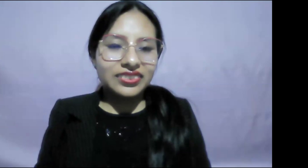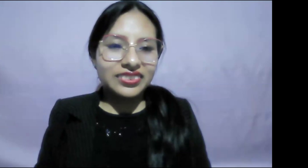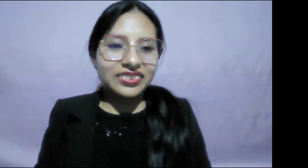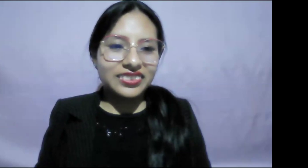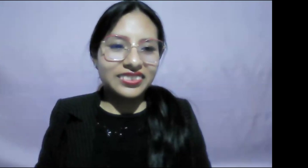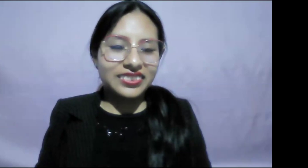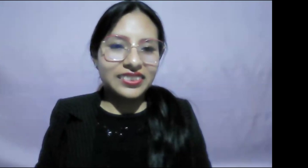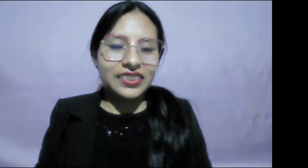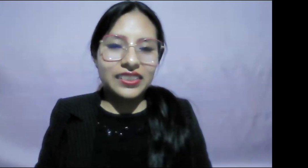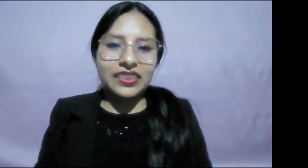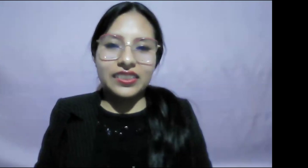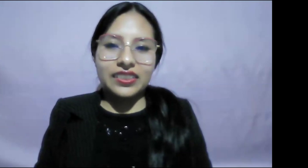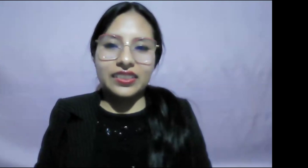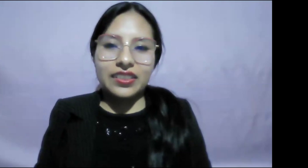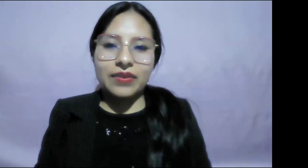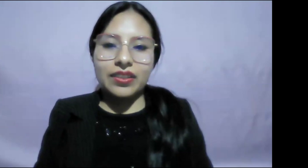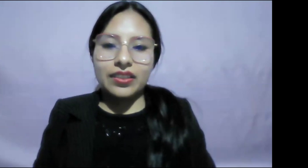Muy bien